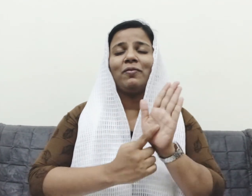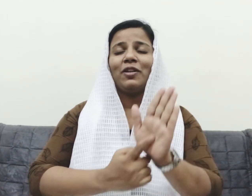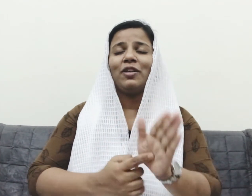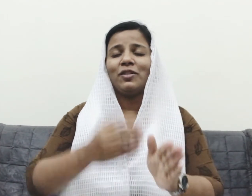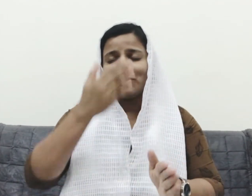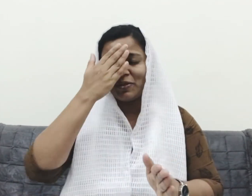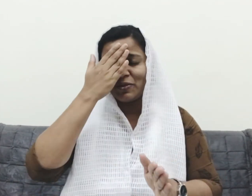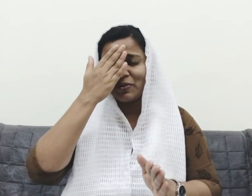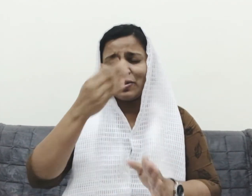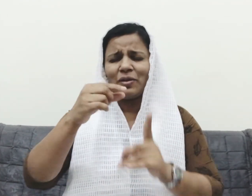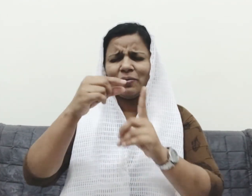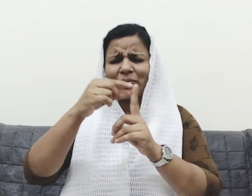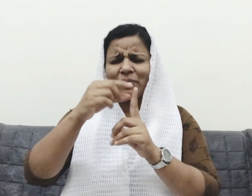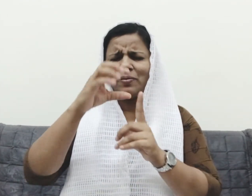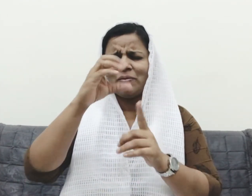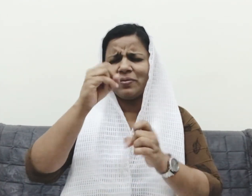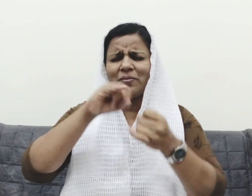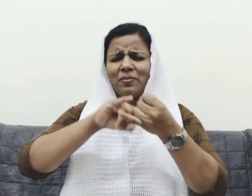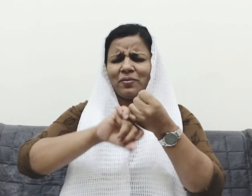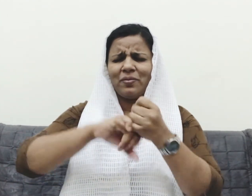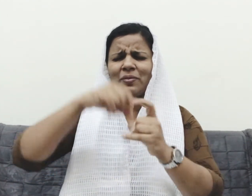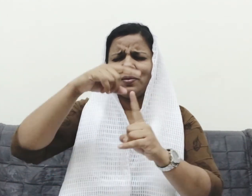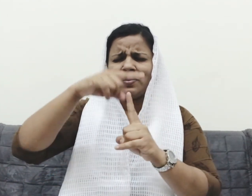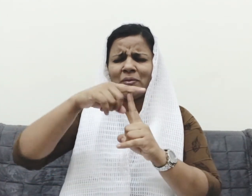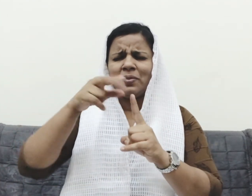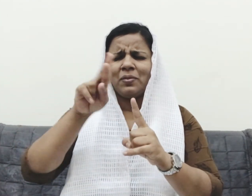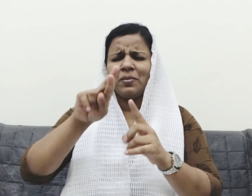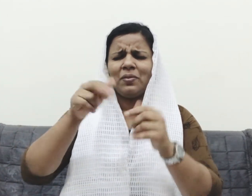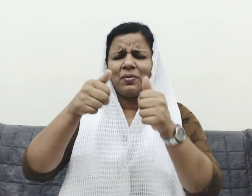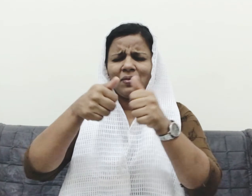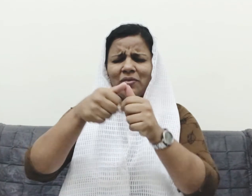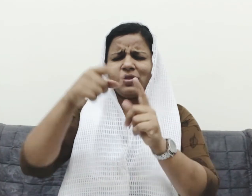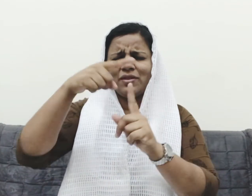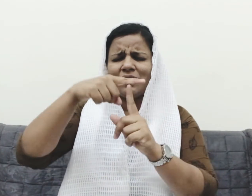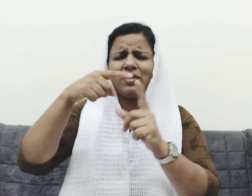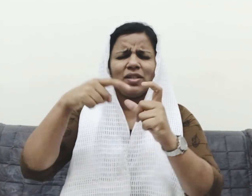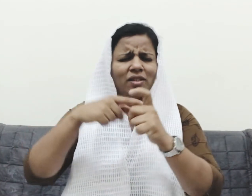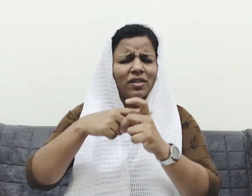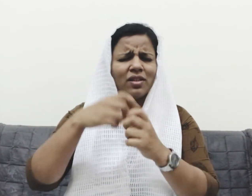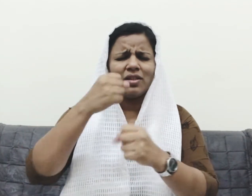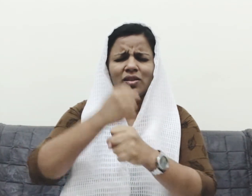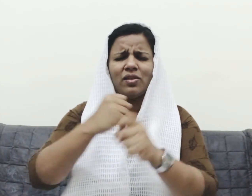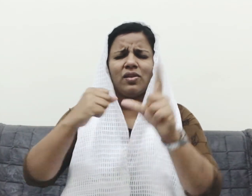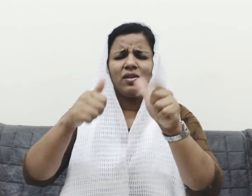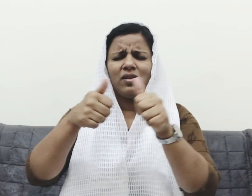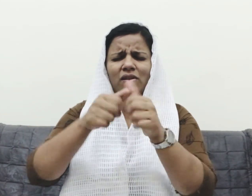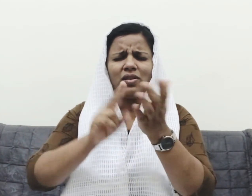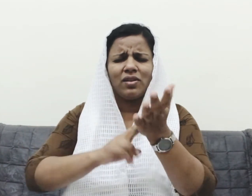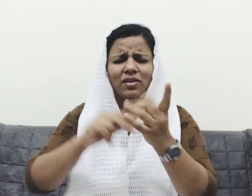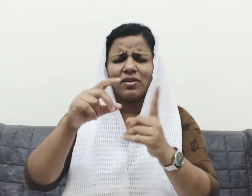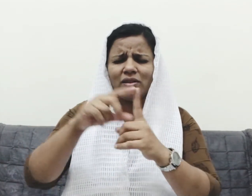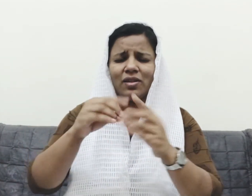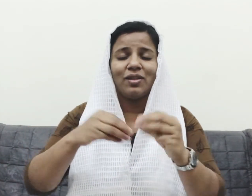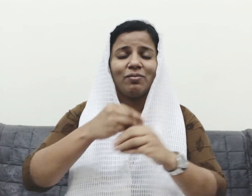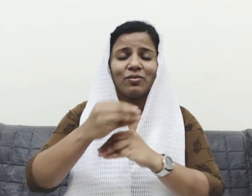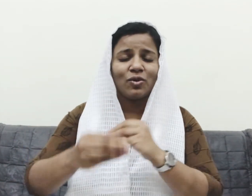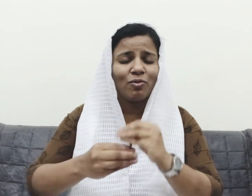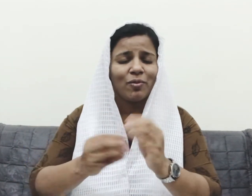പ്രോസ്ട്രേറ്റ് പ്രോബ്ലത്താൽ ഭാരപ്പെടുന്നവർ, പ്രോസ്ട്രേറ്റ് ഗ്ലാൻഡിൻ്റെ പ്രശ്നത്താൽ ഭാരപ്പെടുന്നവർ ഇന്ന് പകൽക്കാലം കാലം യേശു ക്രിസ്തുവിൻ്റെ നാമത്തിൽ